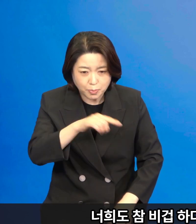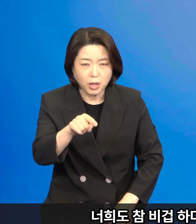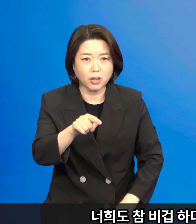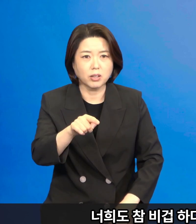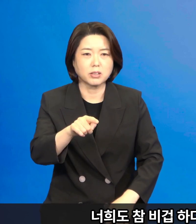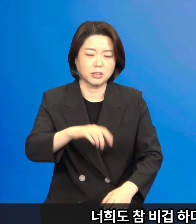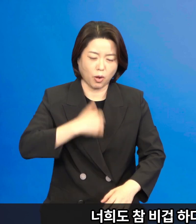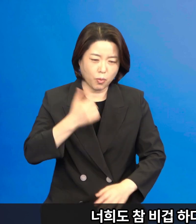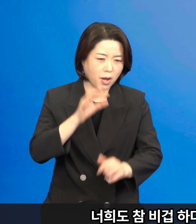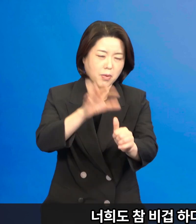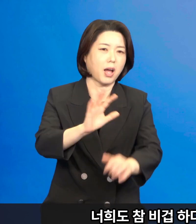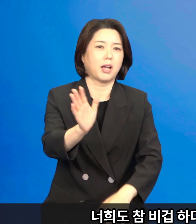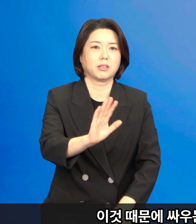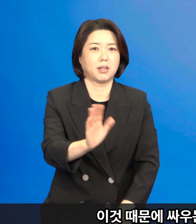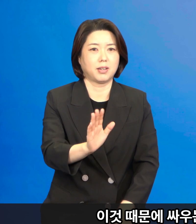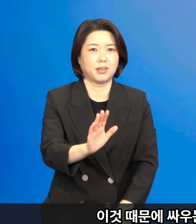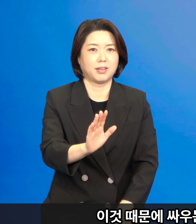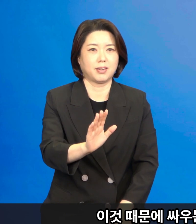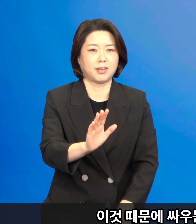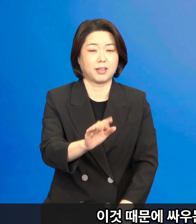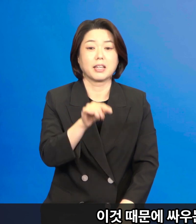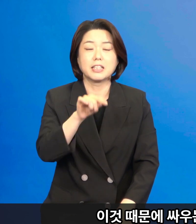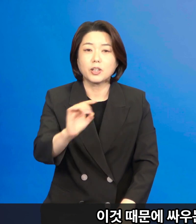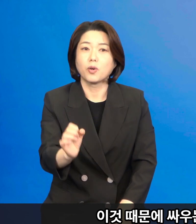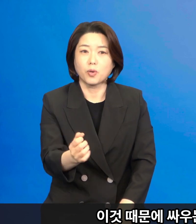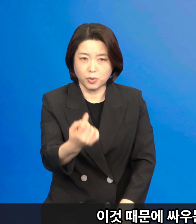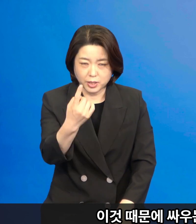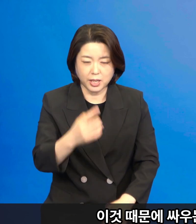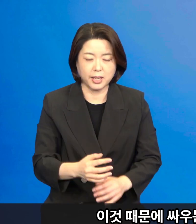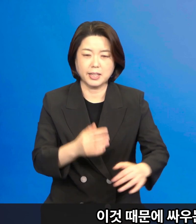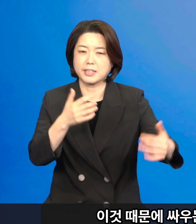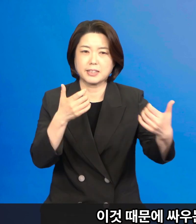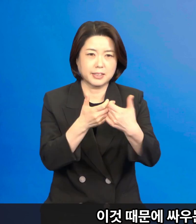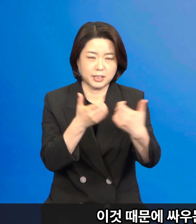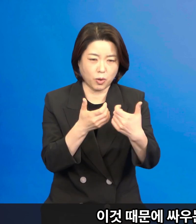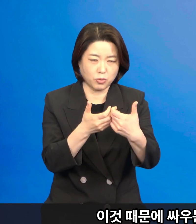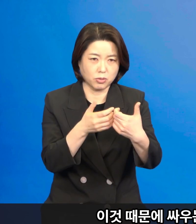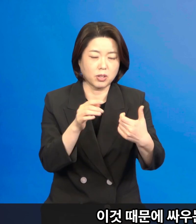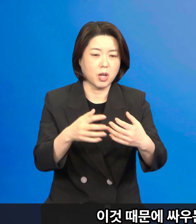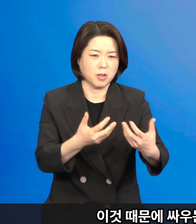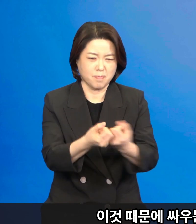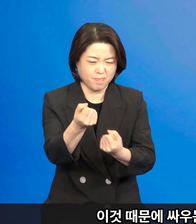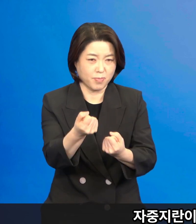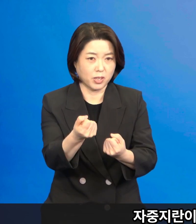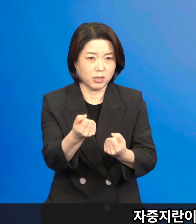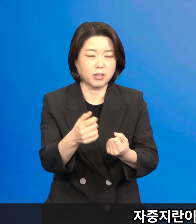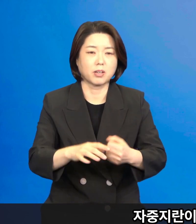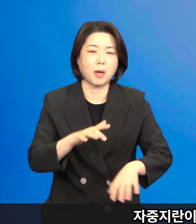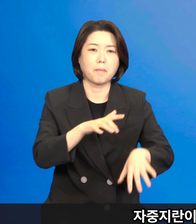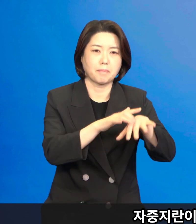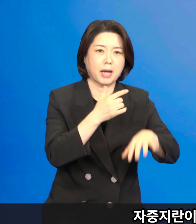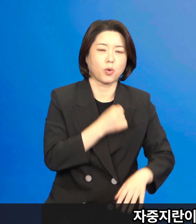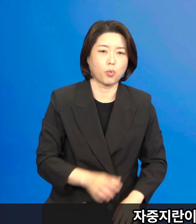이렇게 분노하지 않아요. 이것 때문에 싸우는 것은 마귀가 원하는 거예요. 자중질환이 늘